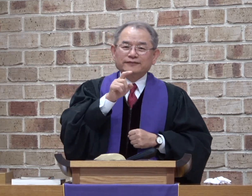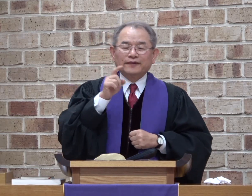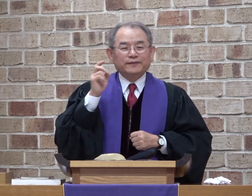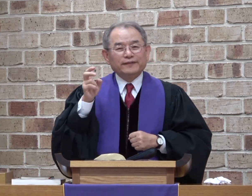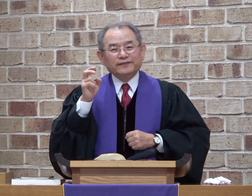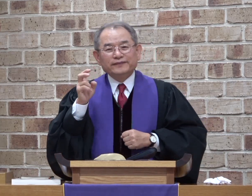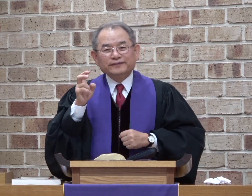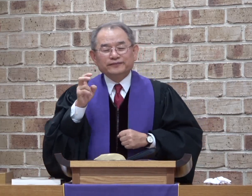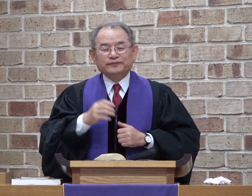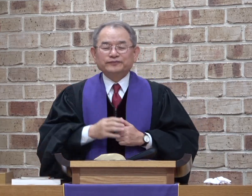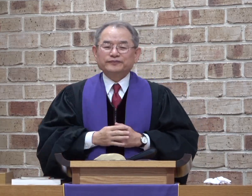하나님이 하셨습니다.